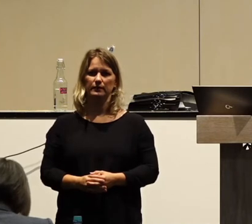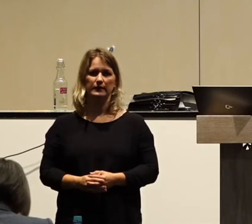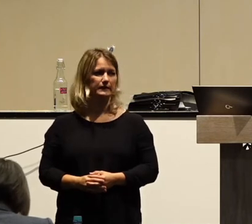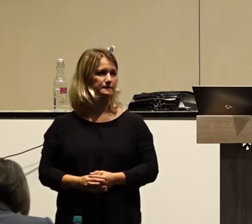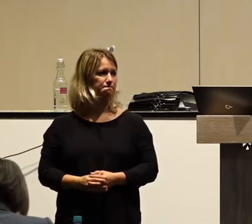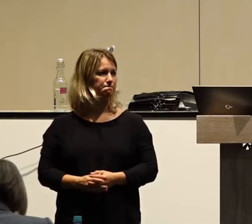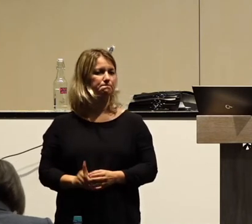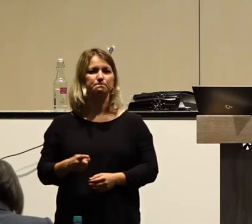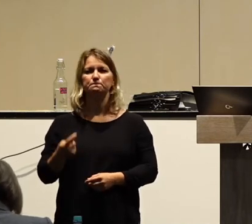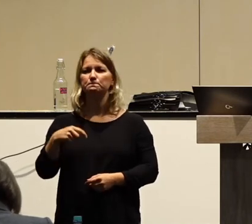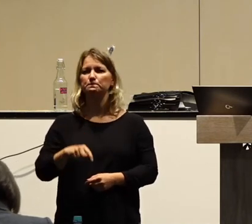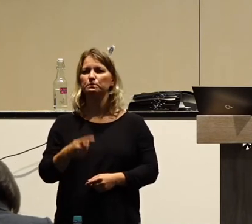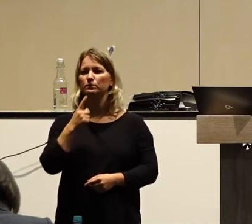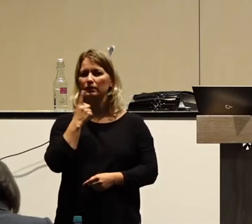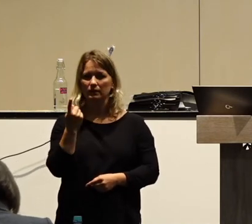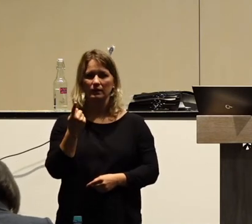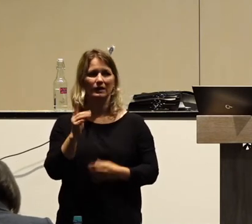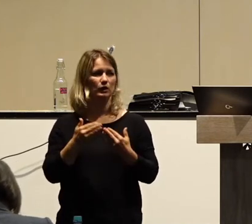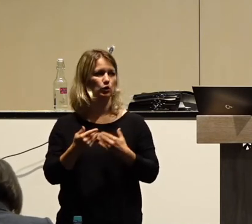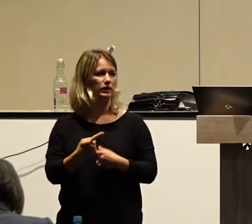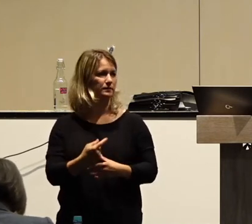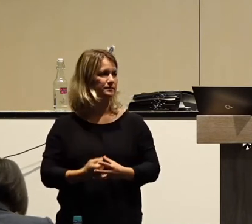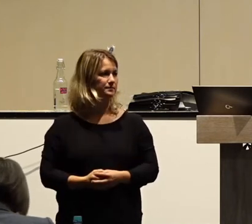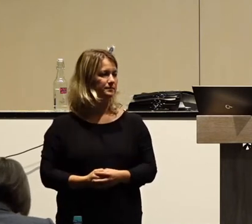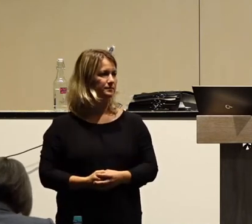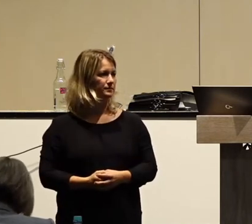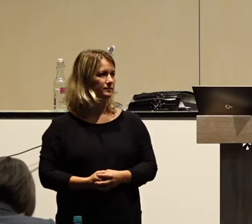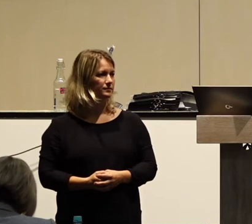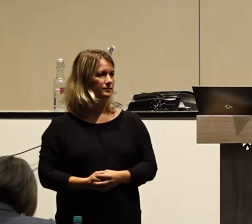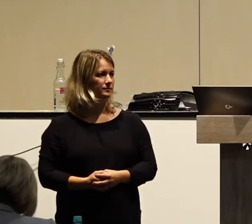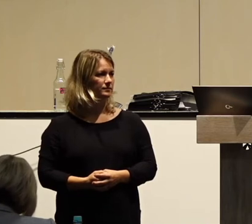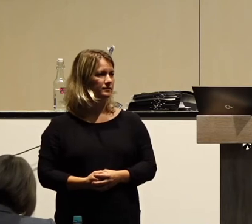Als nächstes Bündnis 90 Die Grünen, Frau Schanitzky.